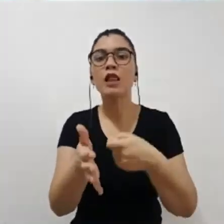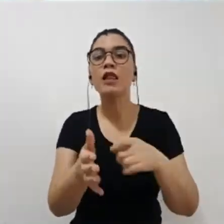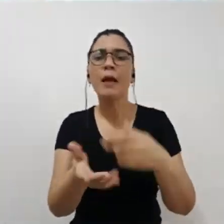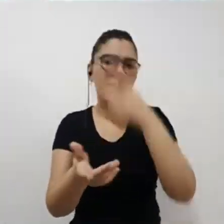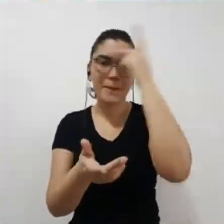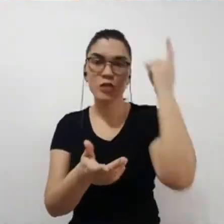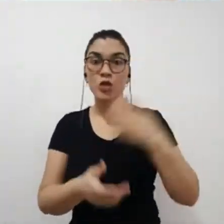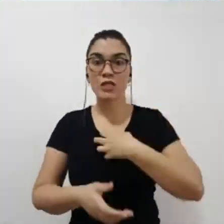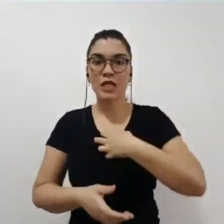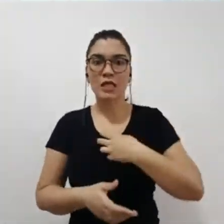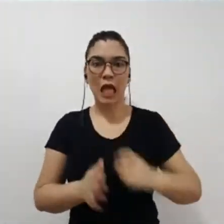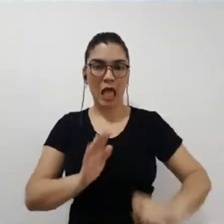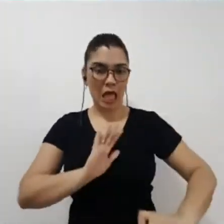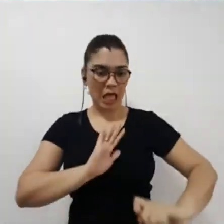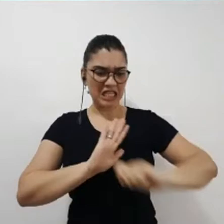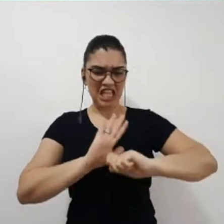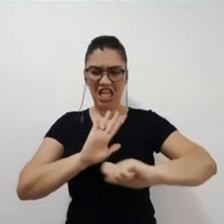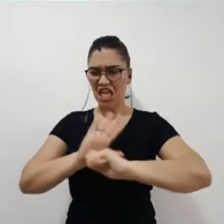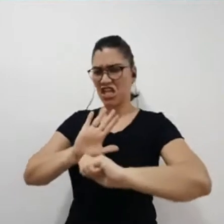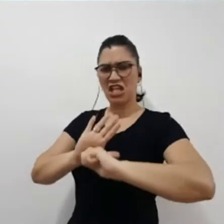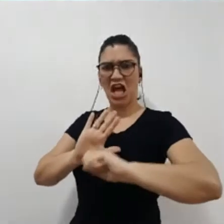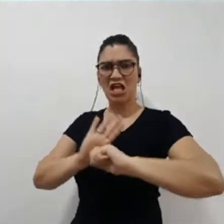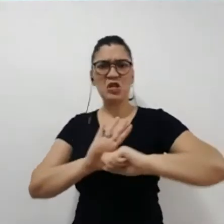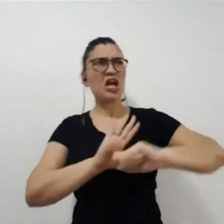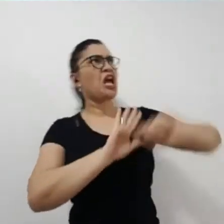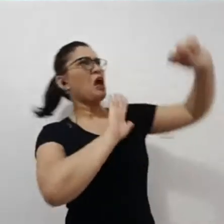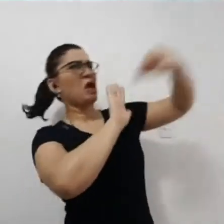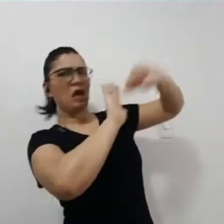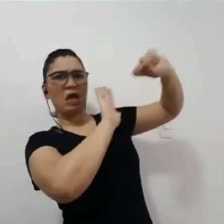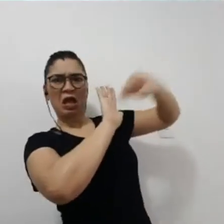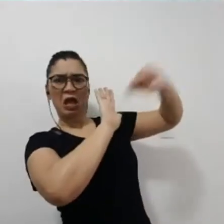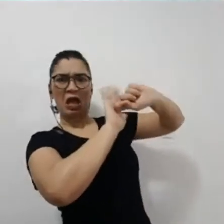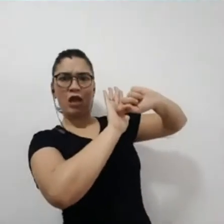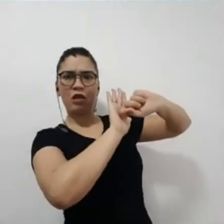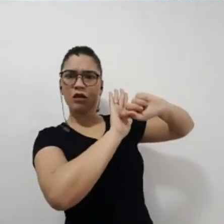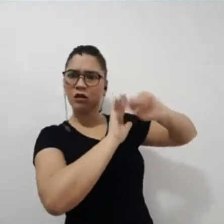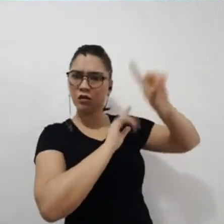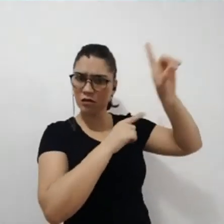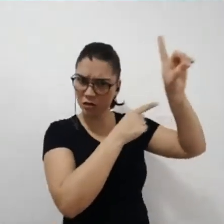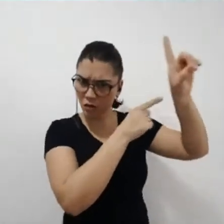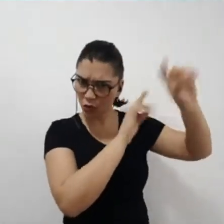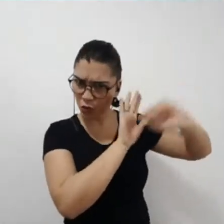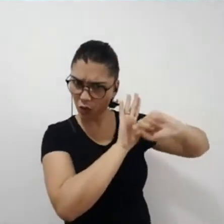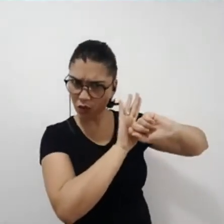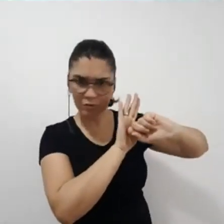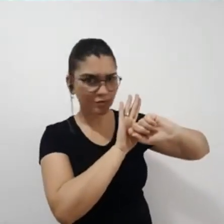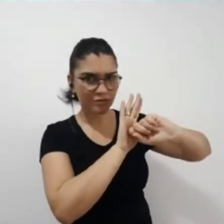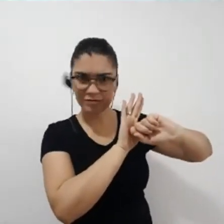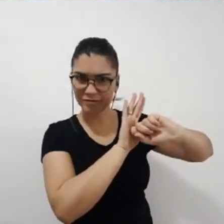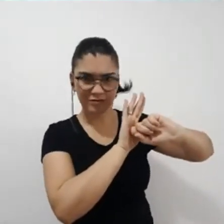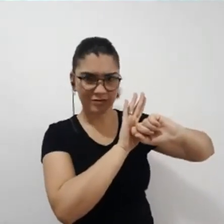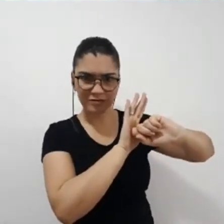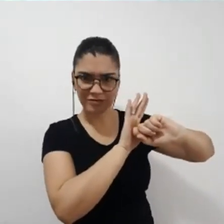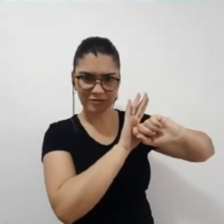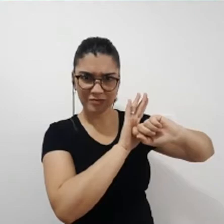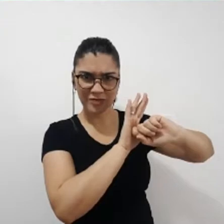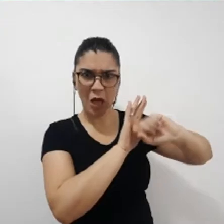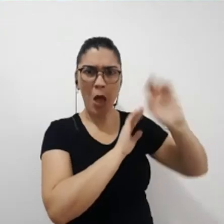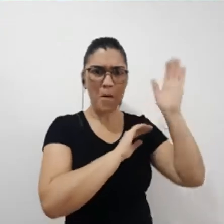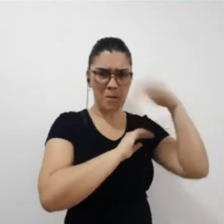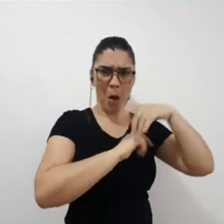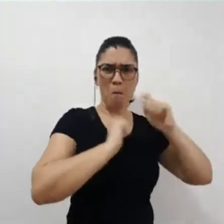Deus sou tentado, porque Deus não pode ser tentado pelo mal, e a ninguém tenta, mas cada um é tentado